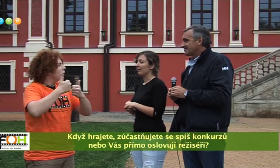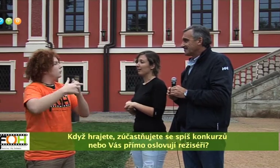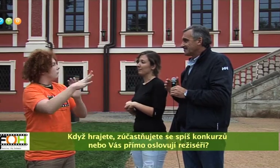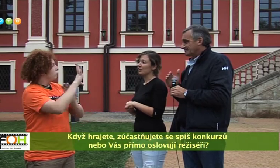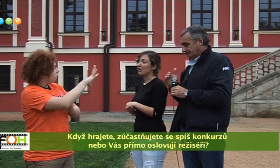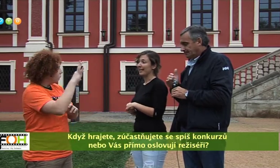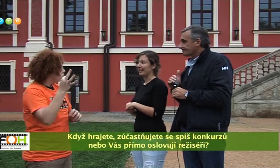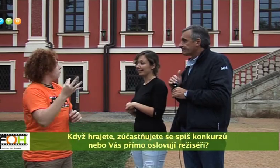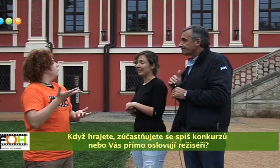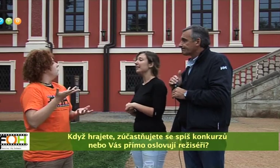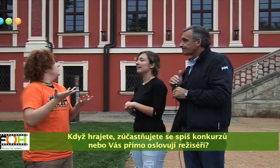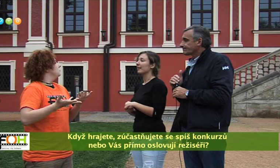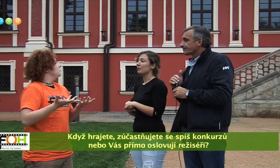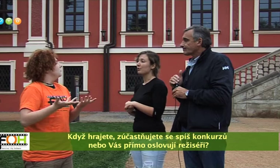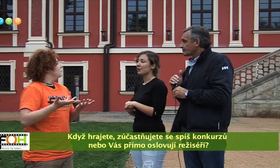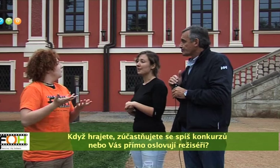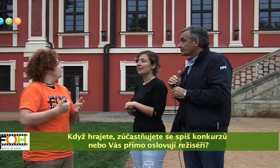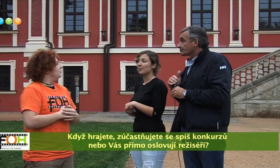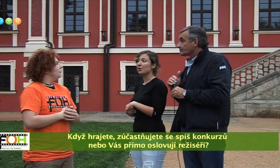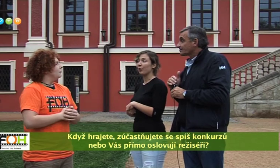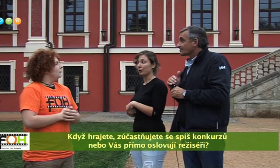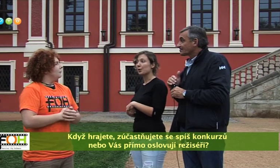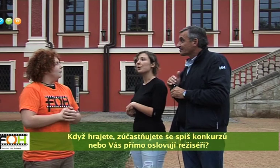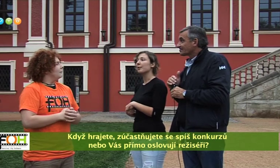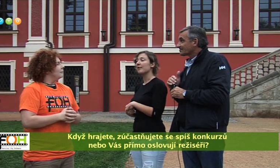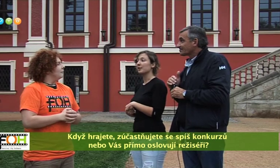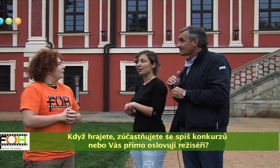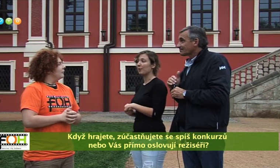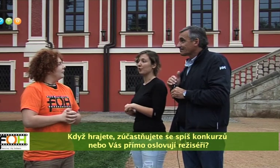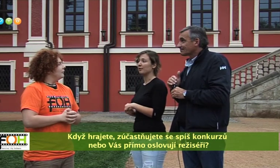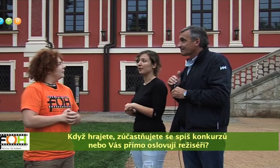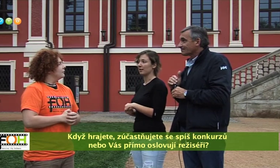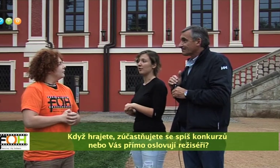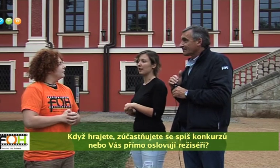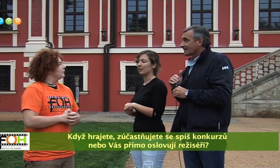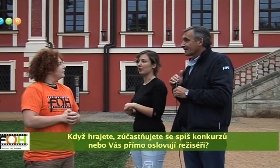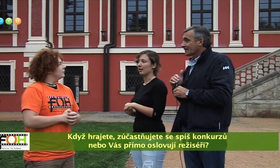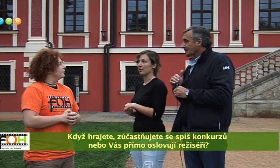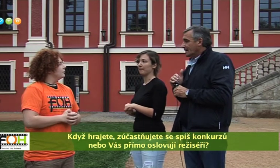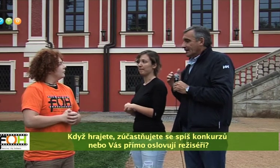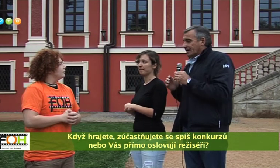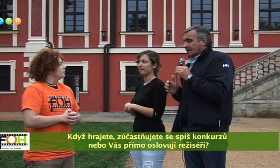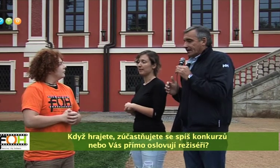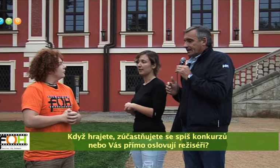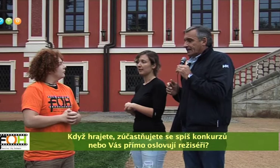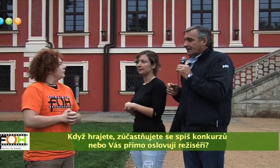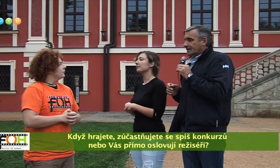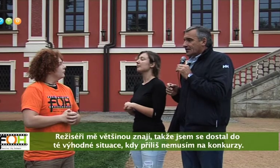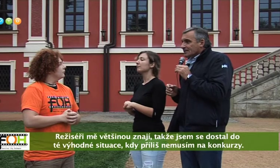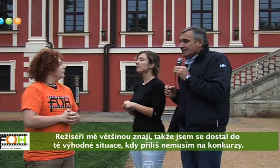A když hrajete, tak zúčastňujete se spíš konkurzu, anebo vás přímo oslovují režiséři?